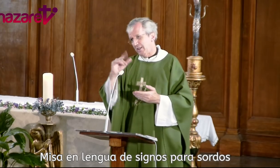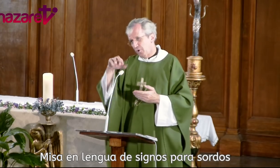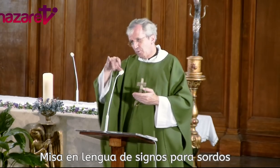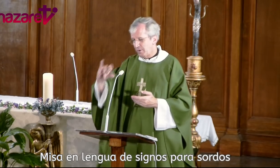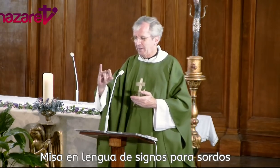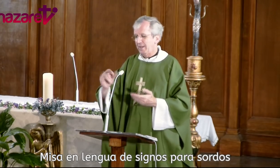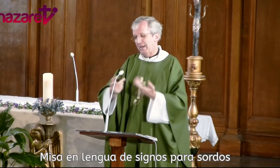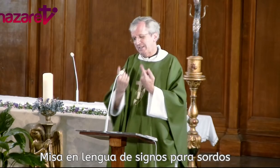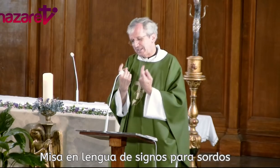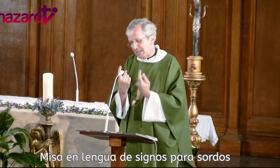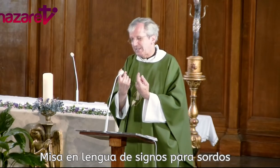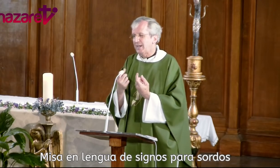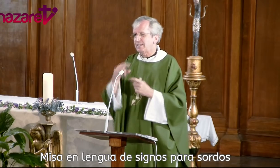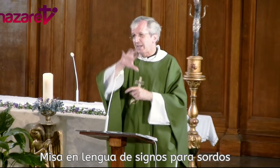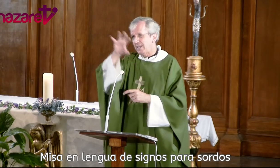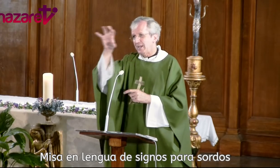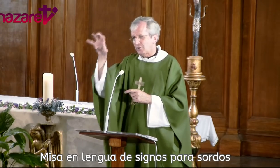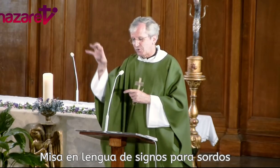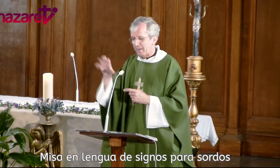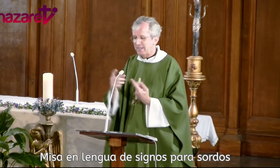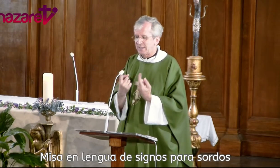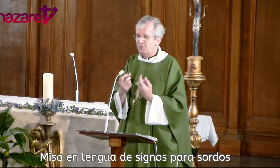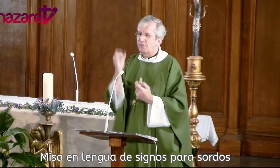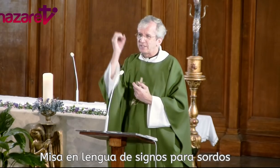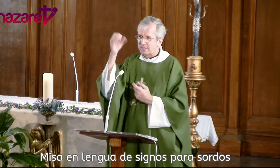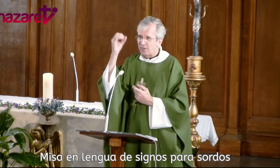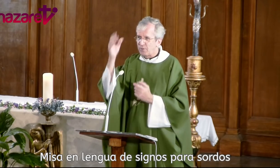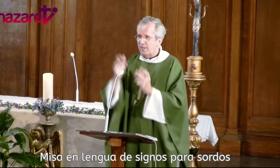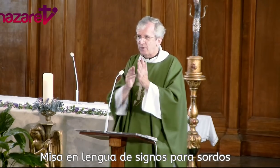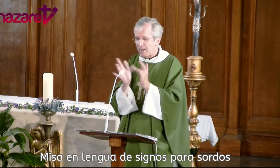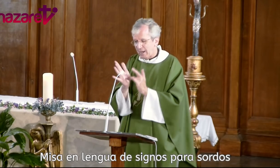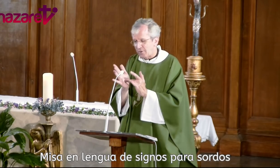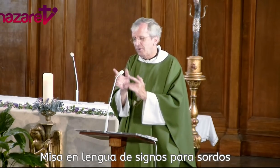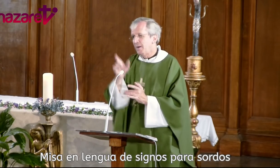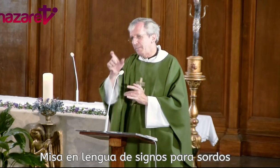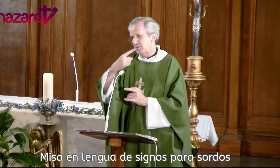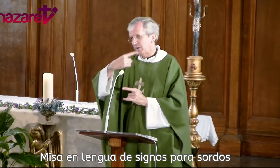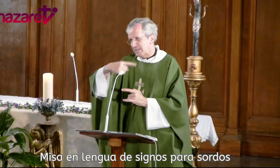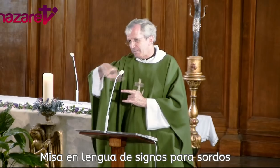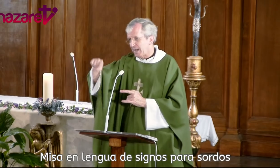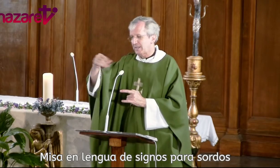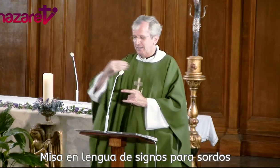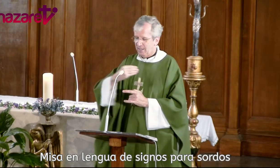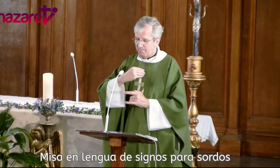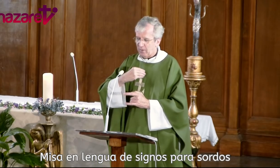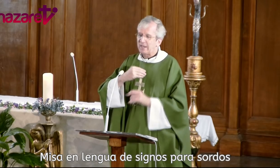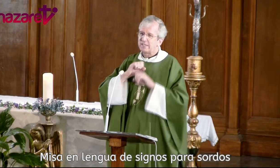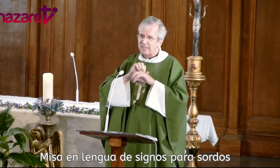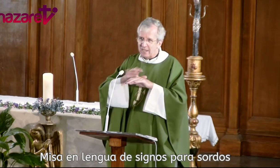Domum, en esas necesidades que hay en esos países donde se está anunciando el Evangelio, personas enviadas por la Iglesia a